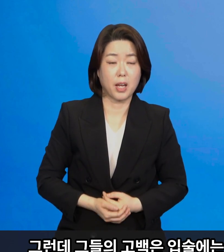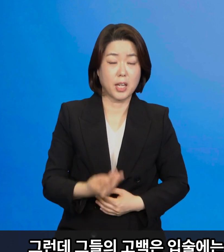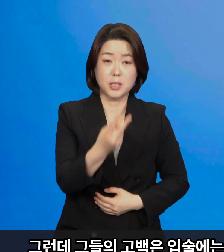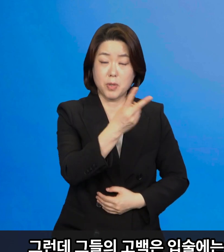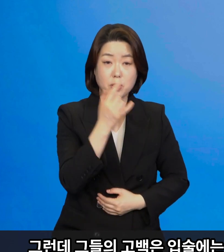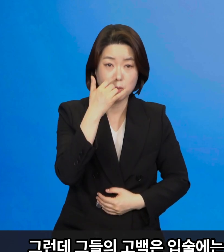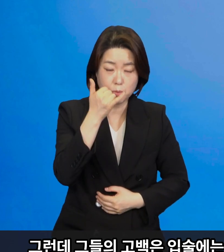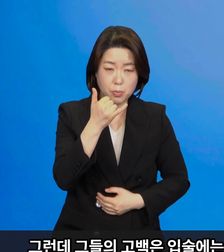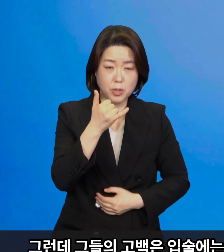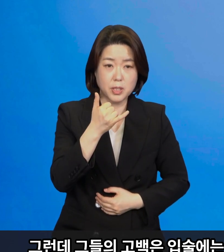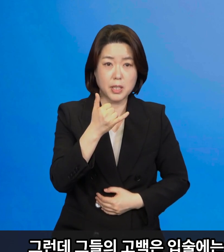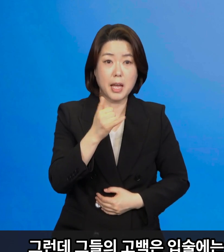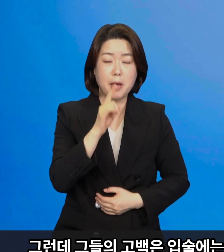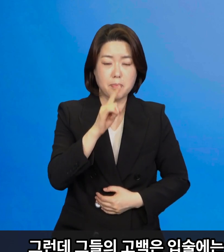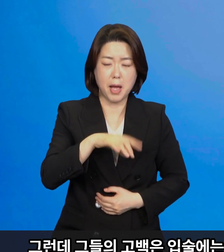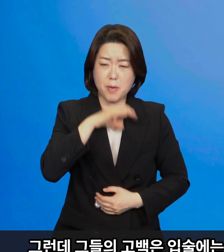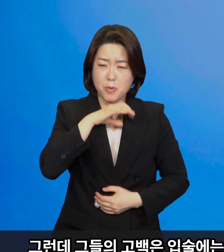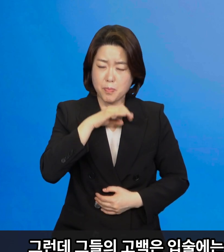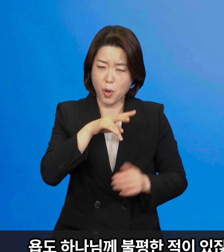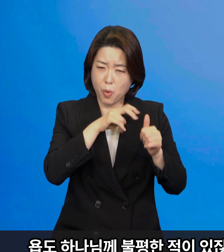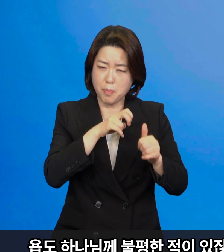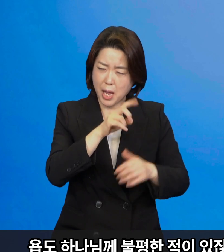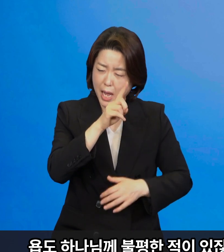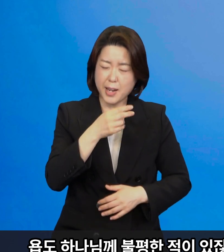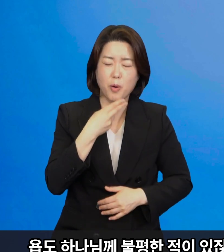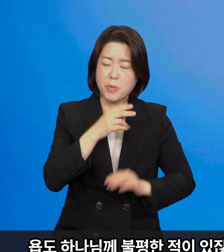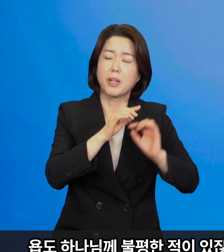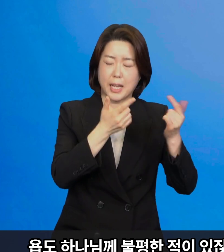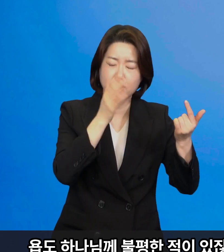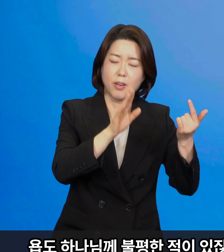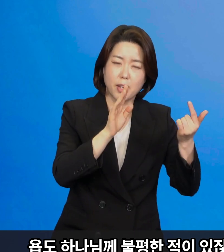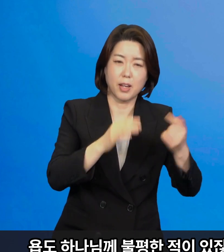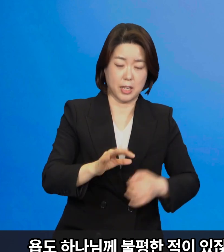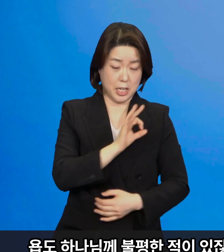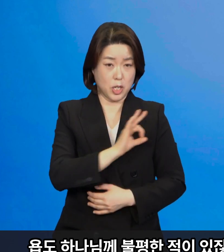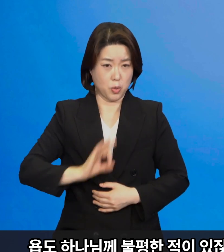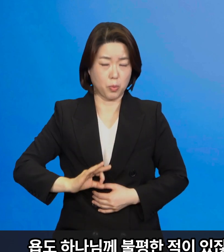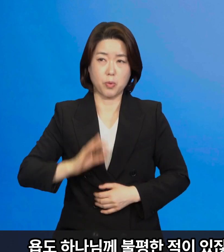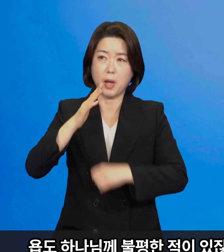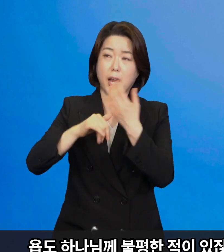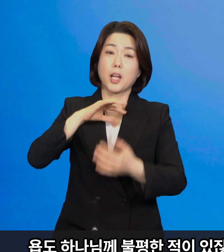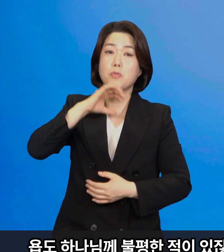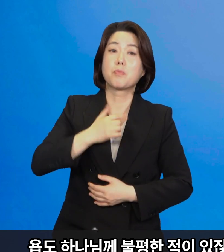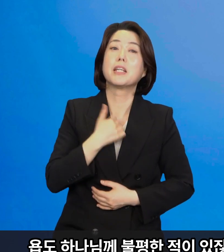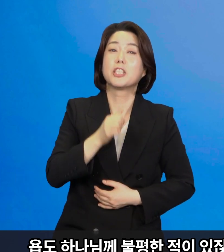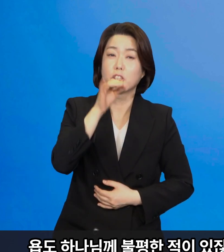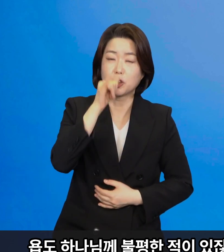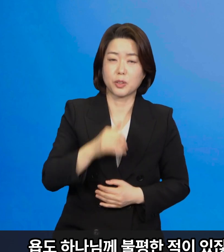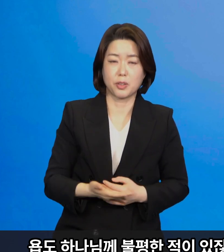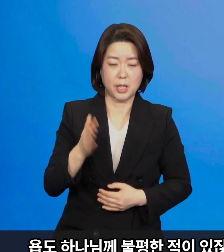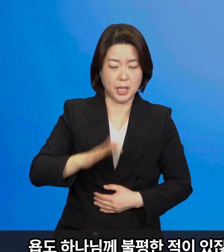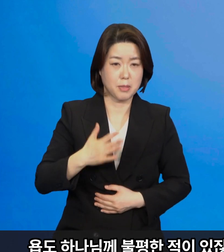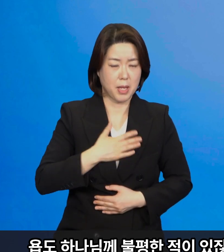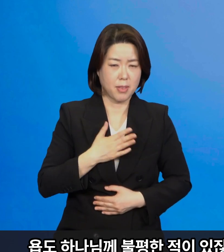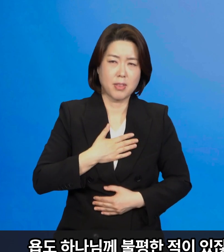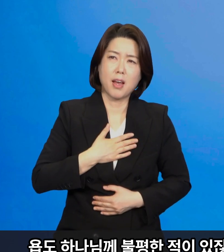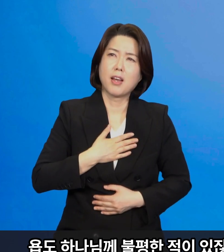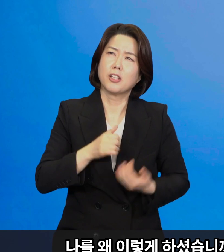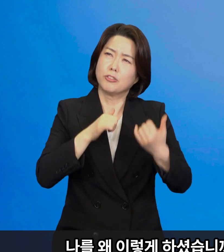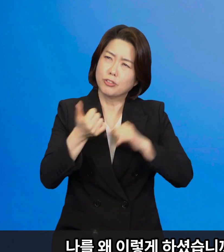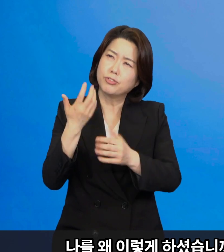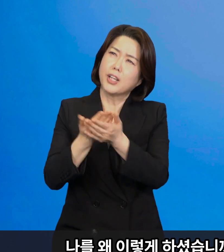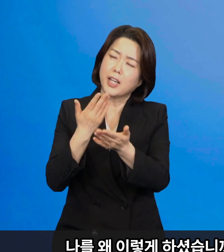불평 아예 없지는 않았겠죠. 욥도 하나님께 불평한 적이 있잖아요. 차라리 나를 데려가